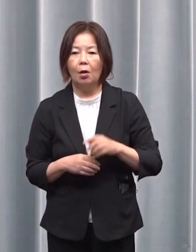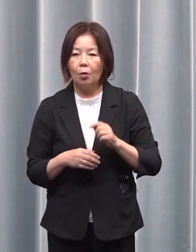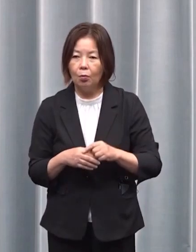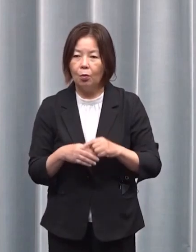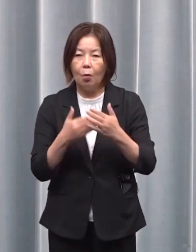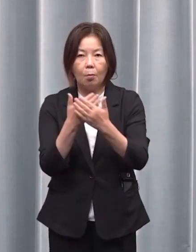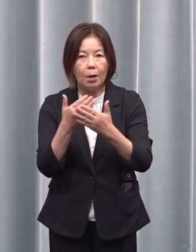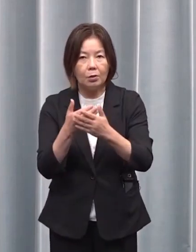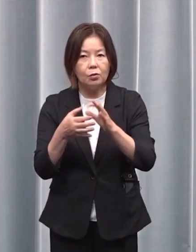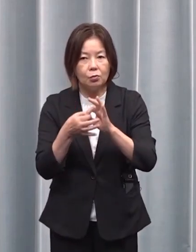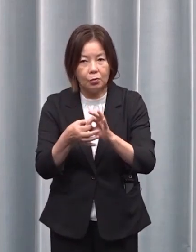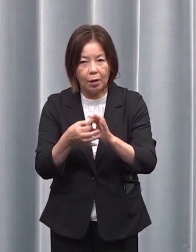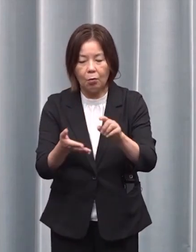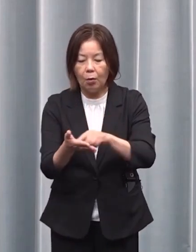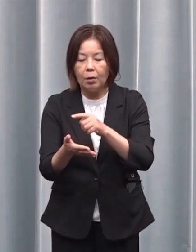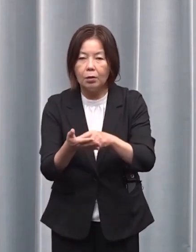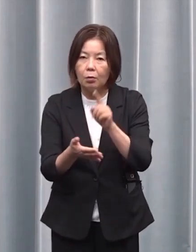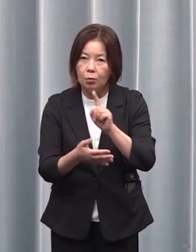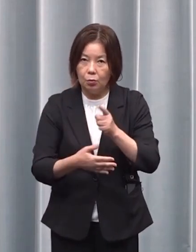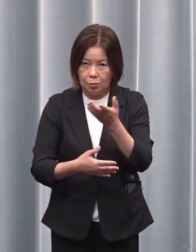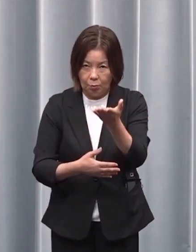うに解決していくつもりでしょうか。